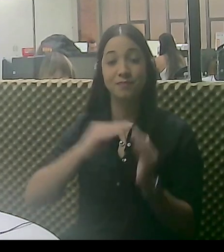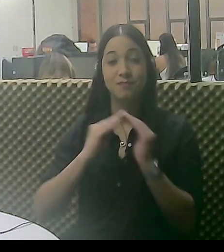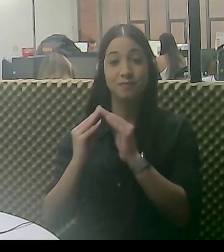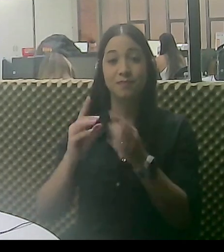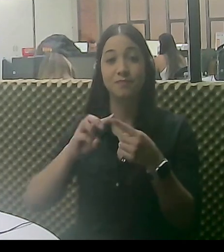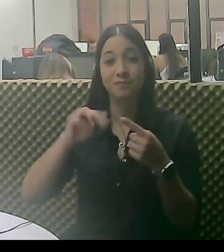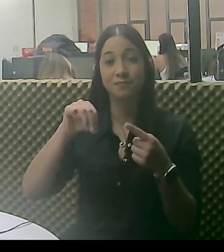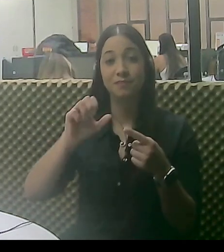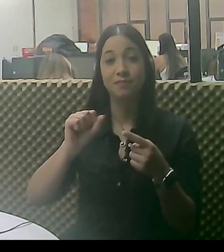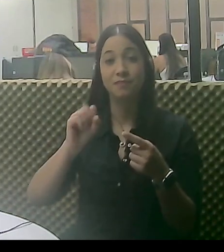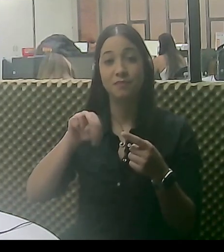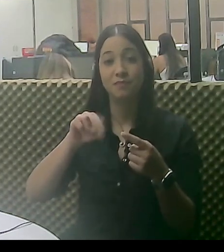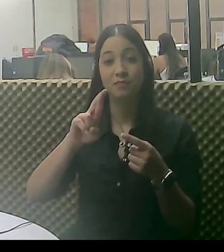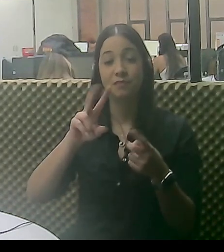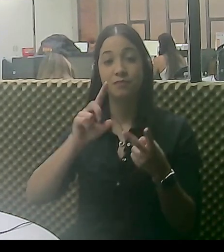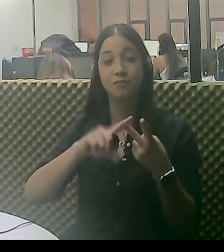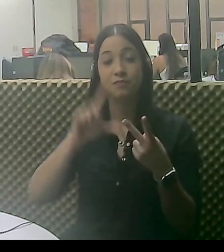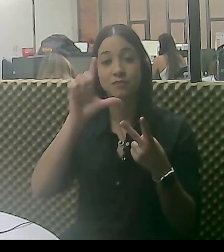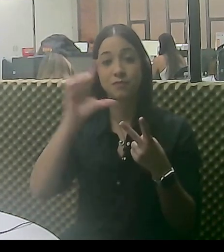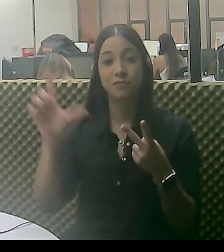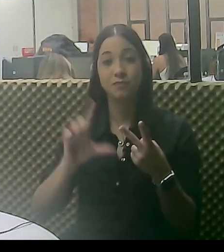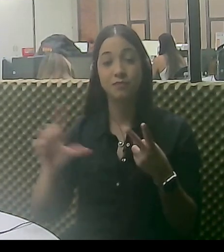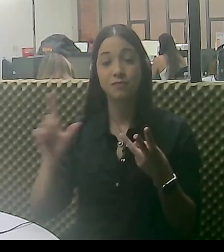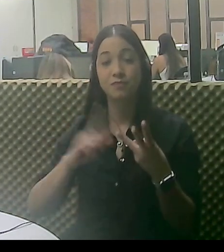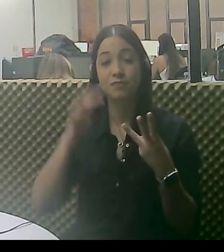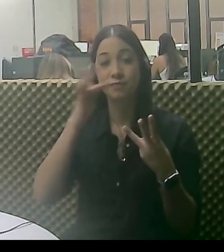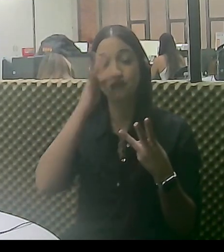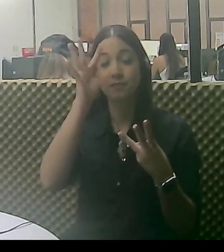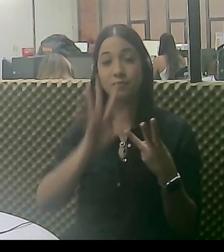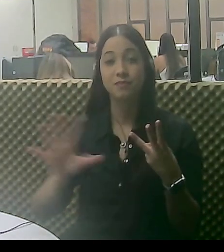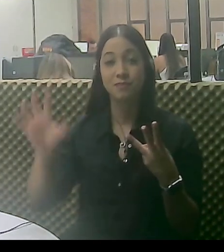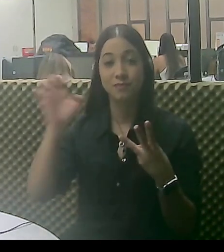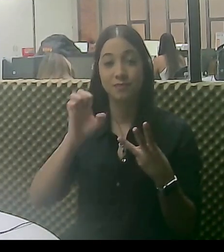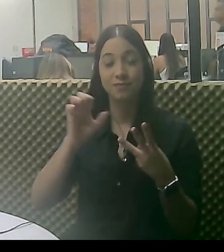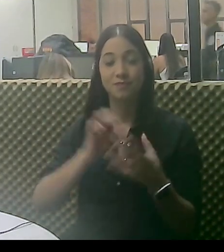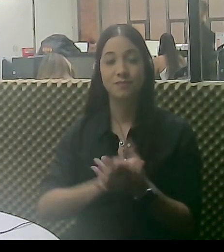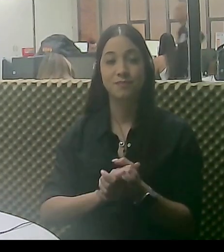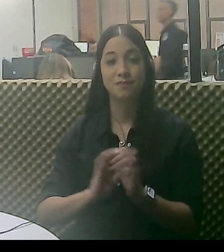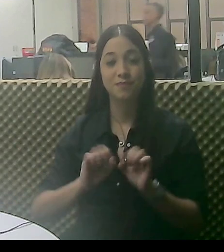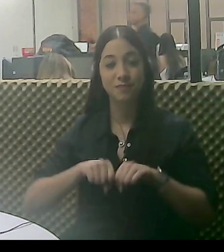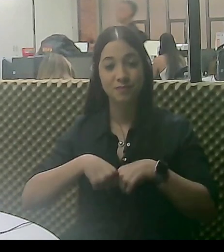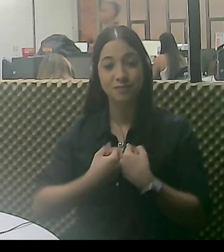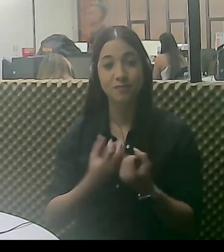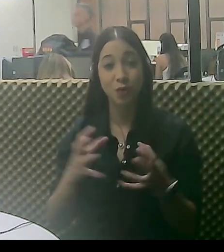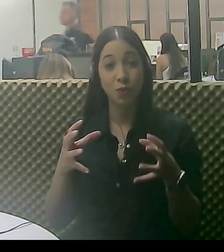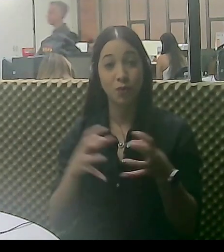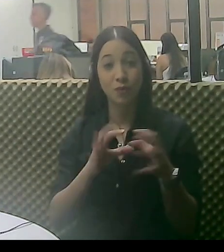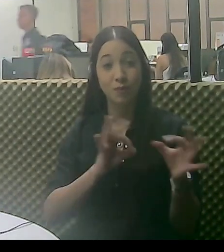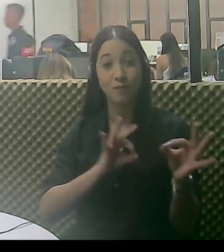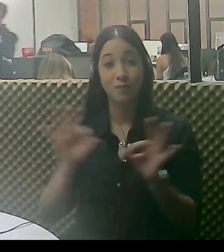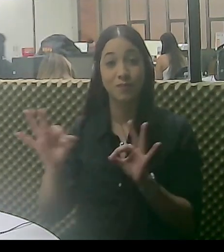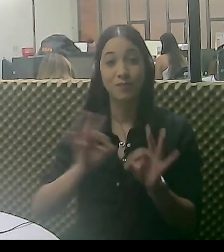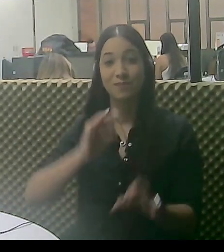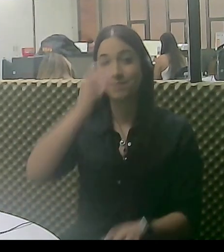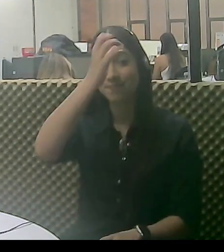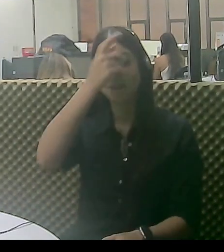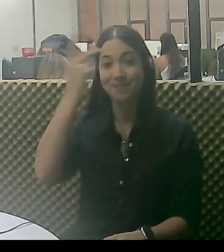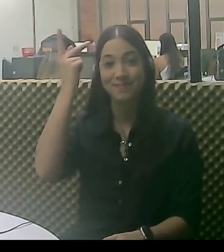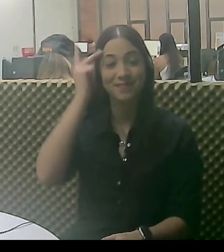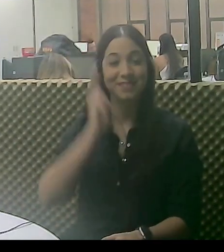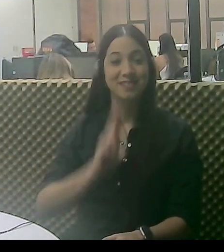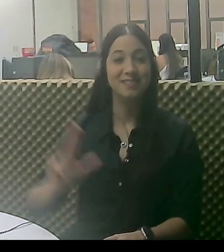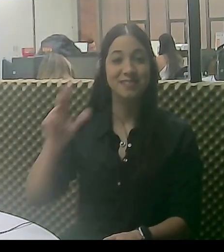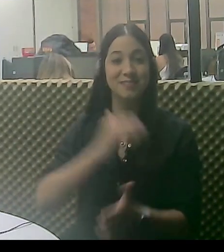bairros Mansur, Luizote de Freitas e Jardim Europa. A força-tarefa organizada pela Prefeitura de Uberlândia